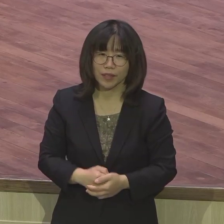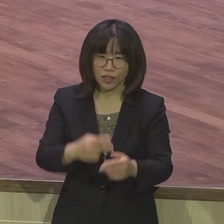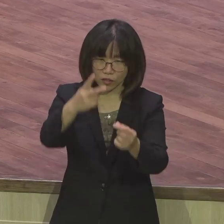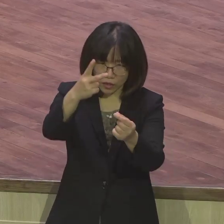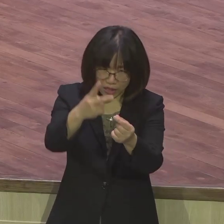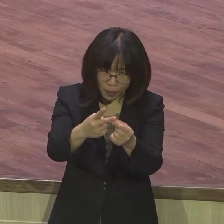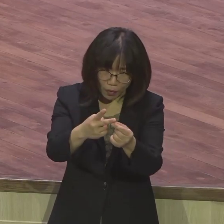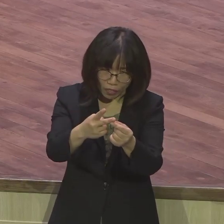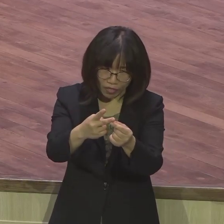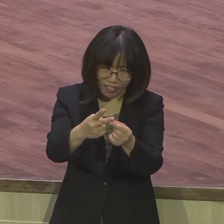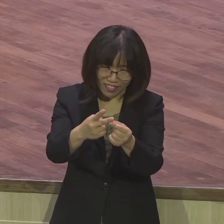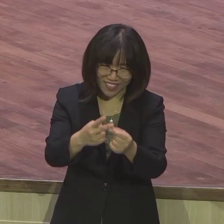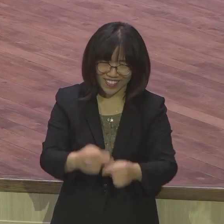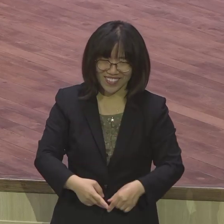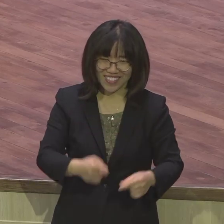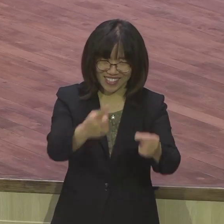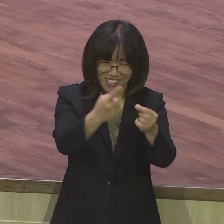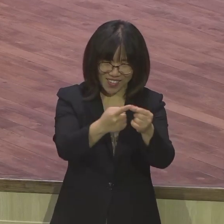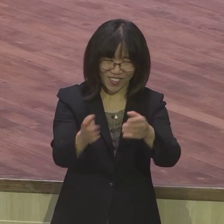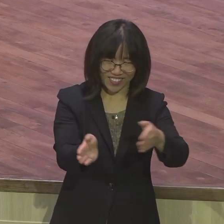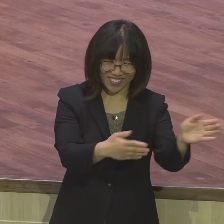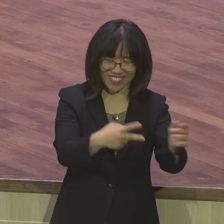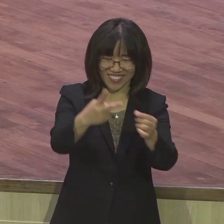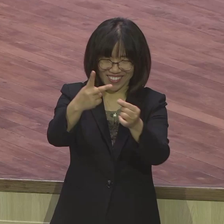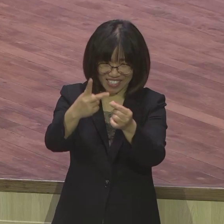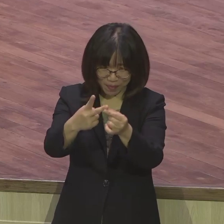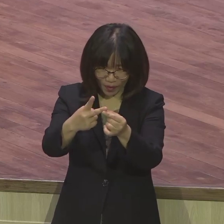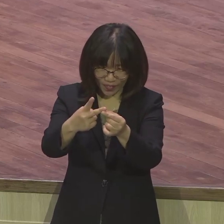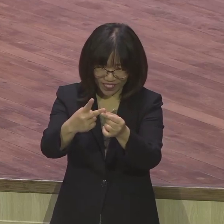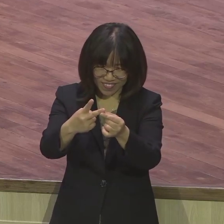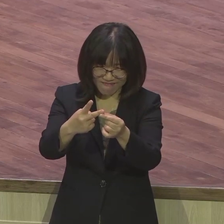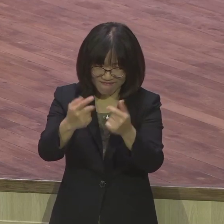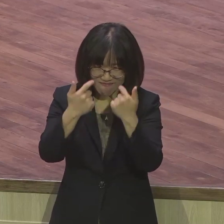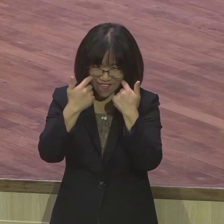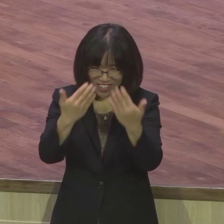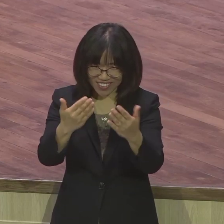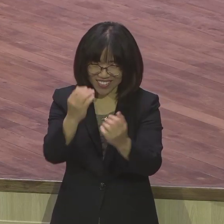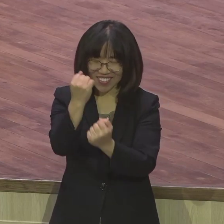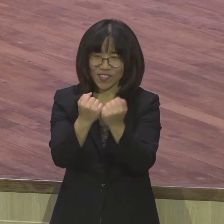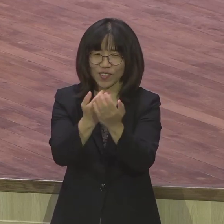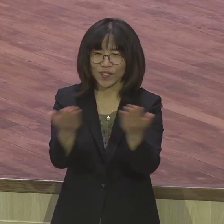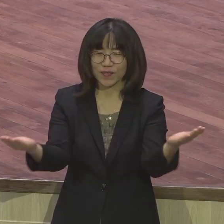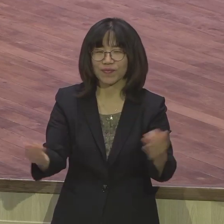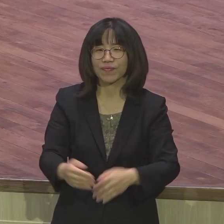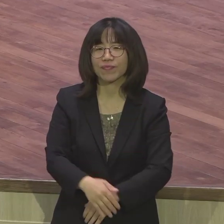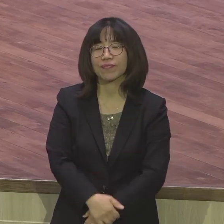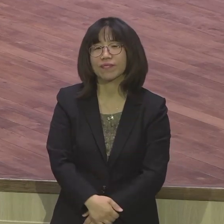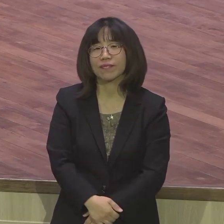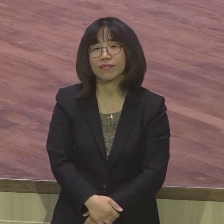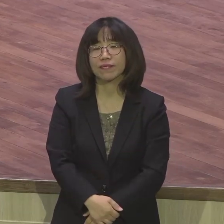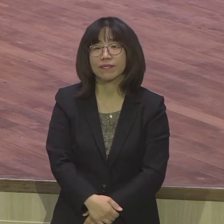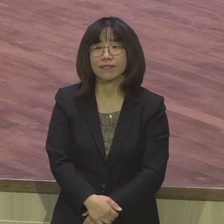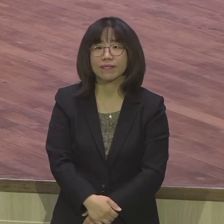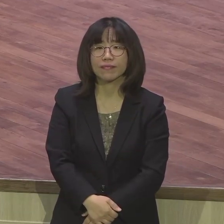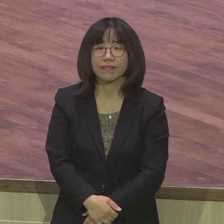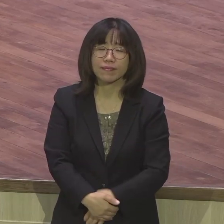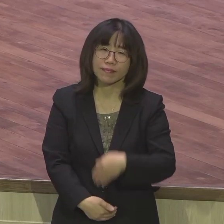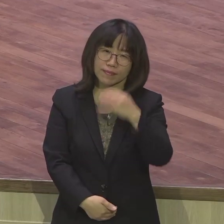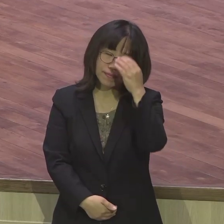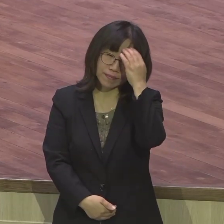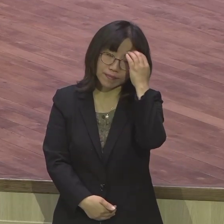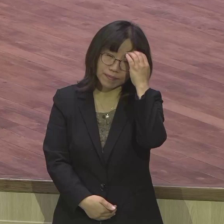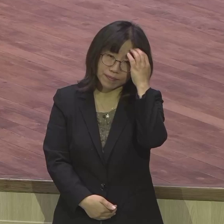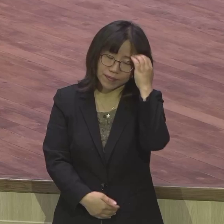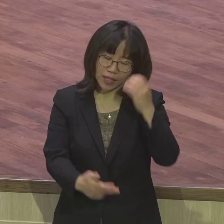개봉박두. 이제 구체적으로 엘리야가 하나님의 음성을, 세밀한 음성을 듣습니다. 오늘 본문에 읽었던 것처럼 11절에 보니까